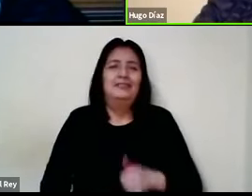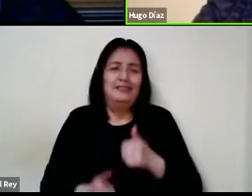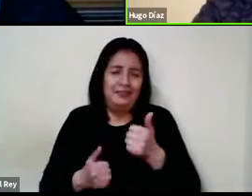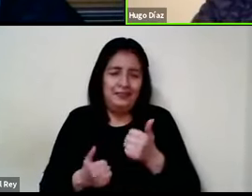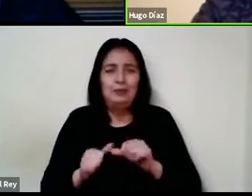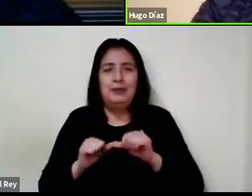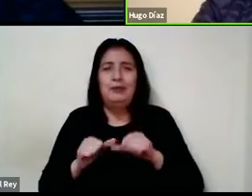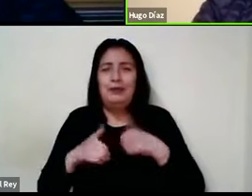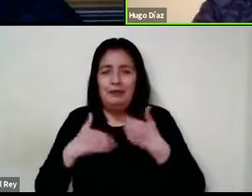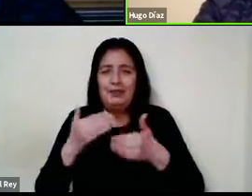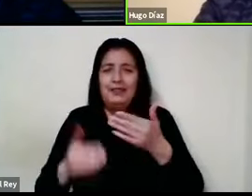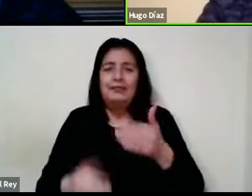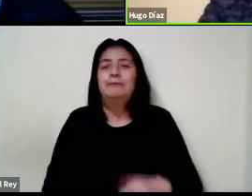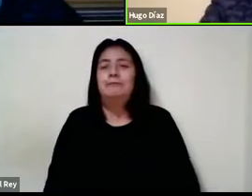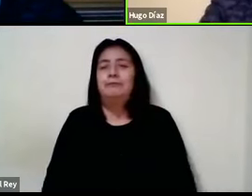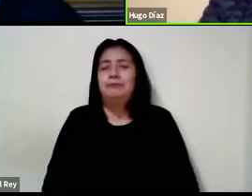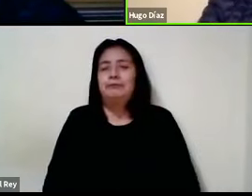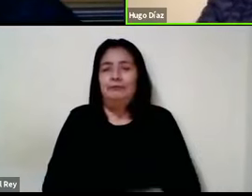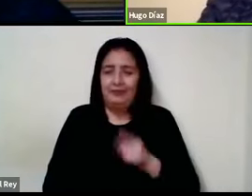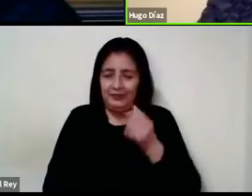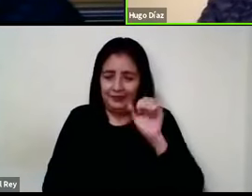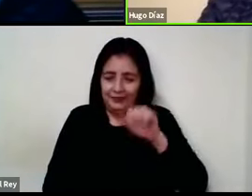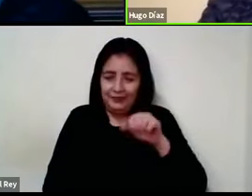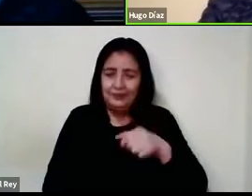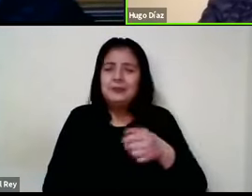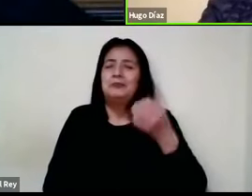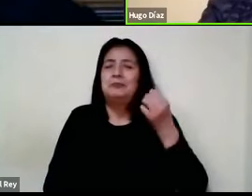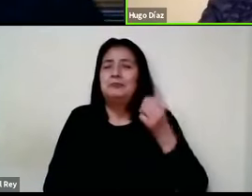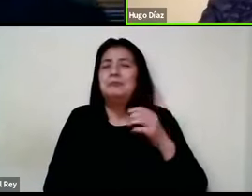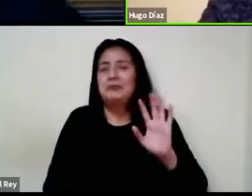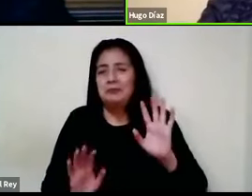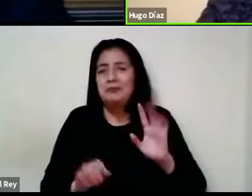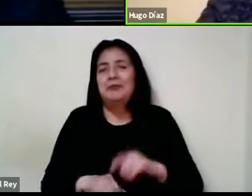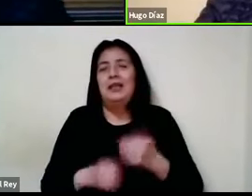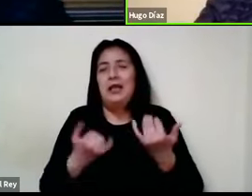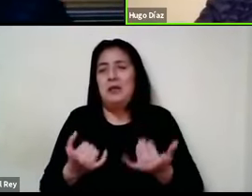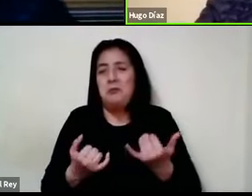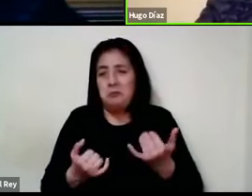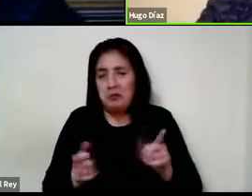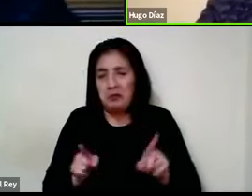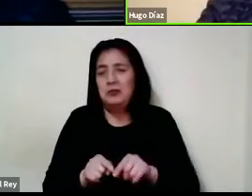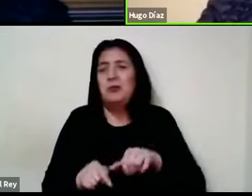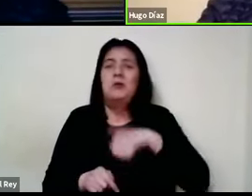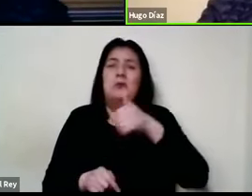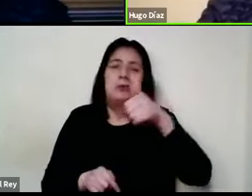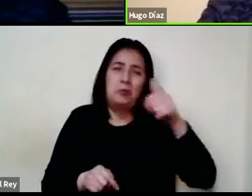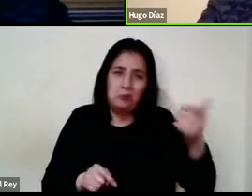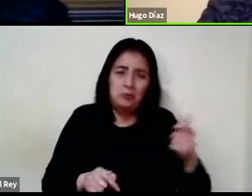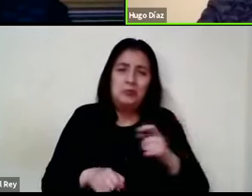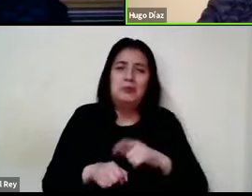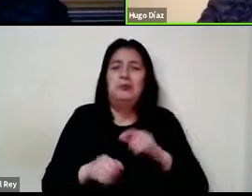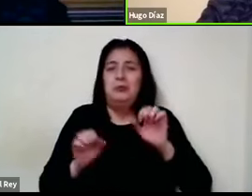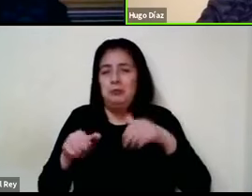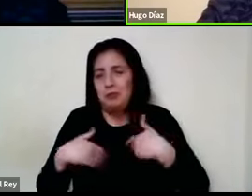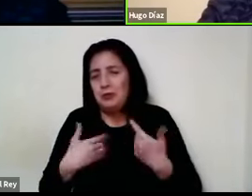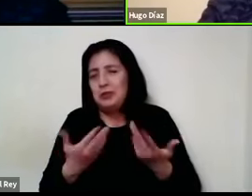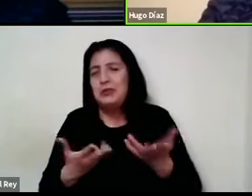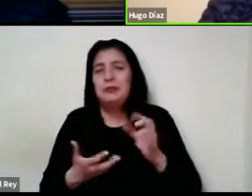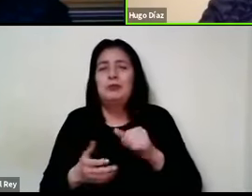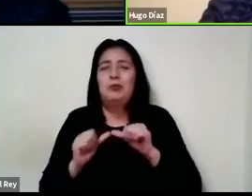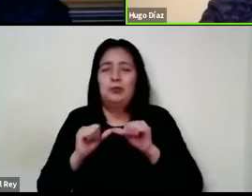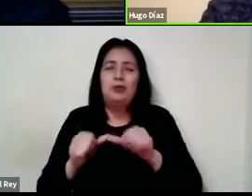seguir avanzando. Y va a haber la ocasión, creo, no solo ahora, sino en otras ocasiones en que podamos